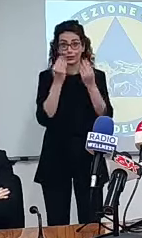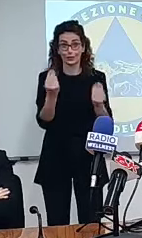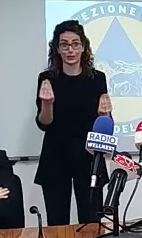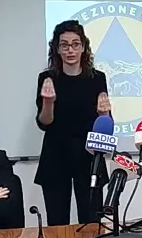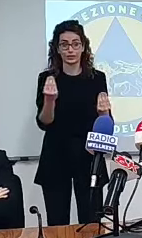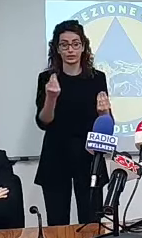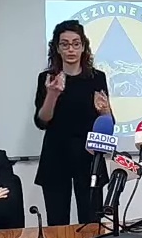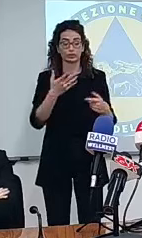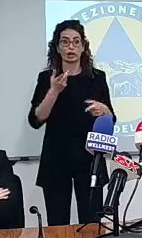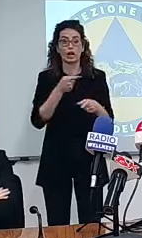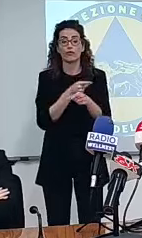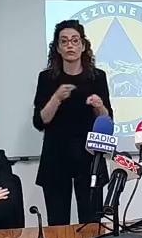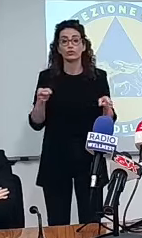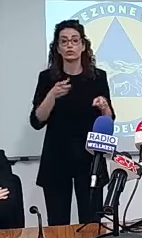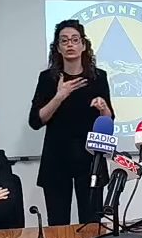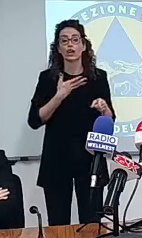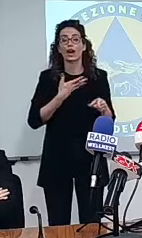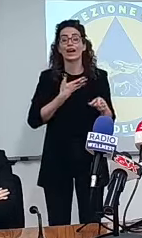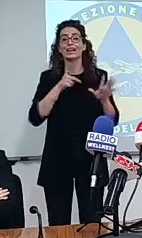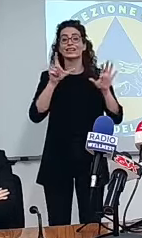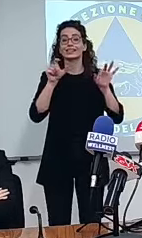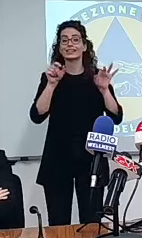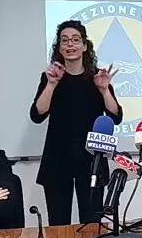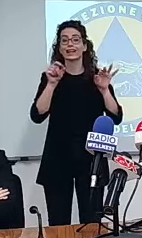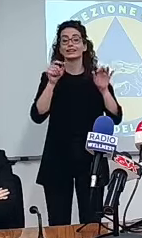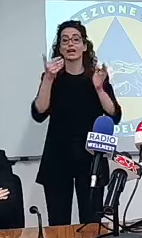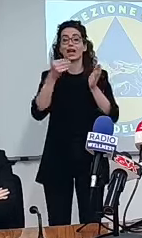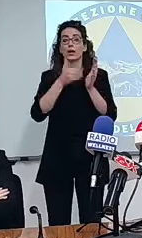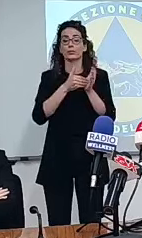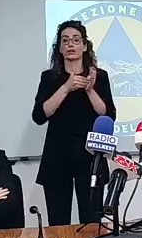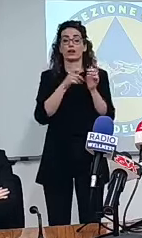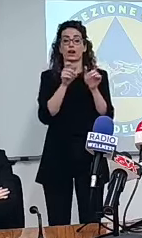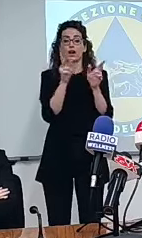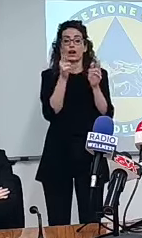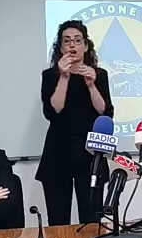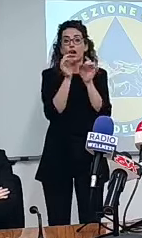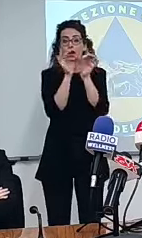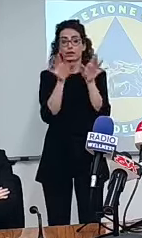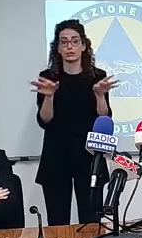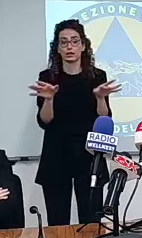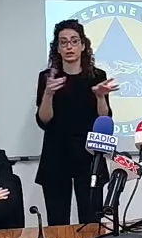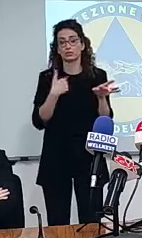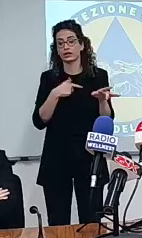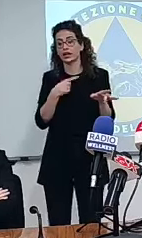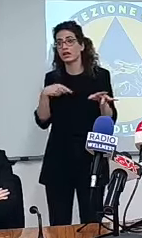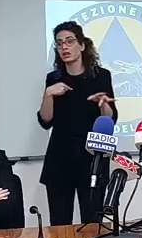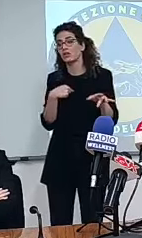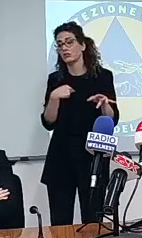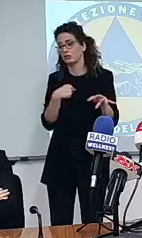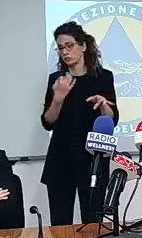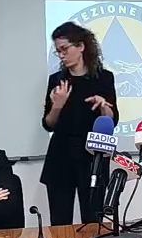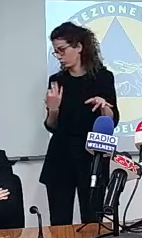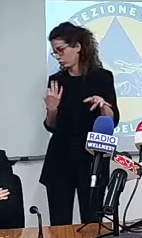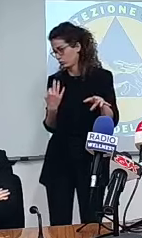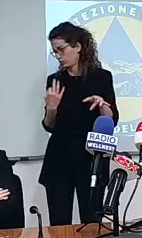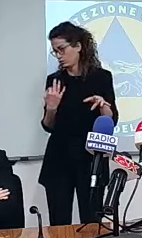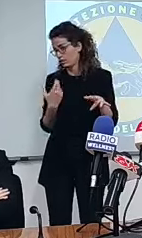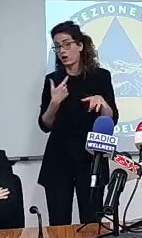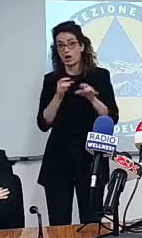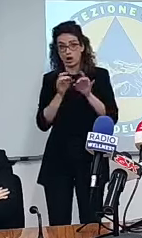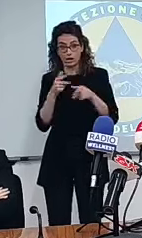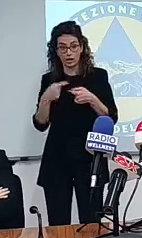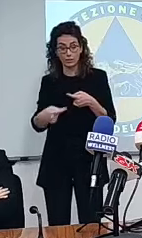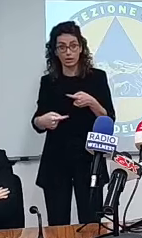avete 70.000 posti a disposizione. Se io per qualche giorno ancora è giusto, li vediamo